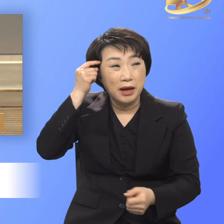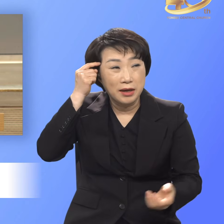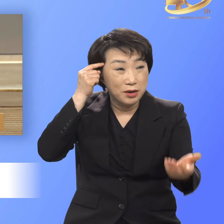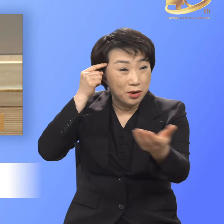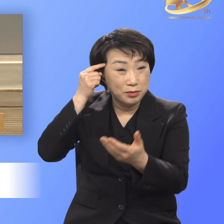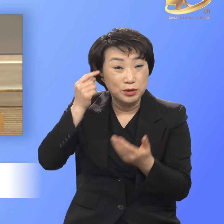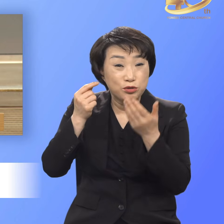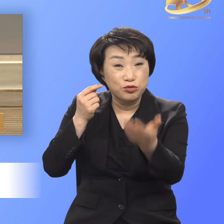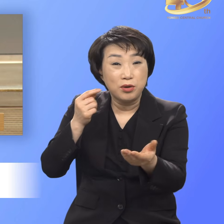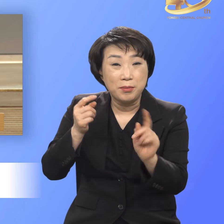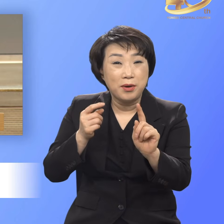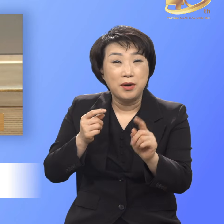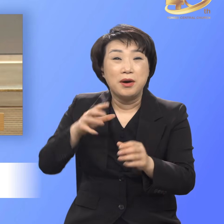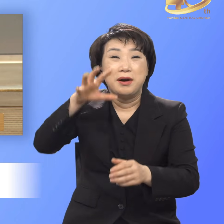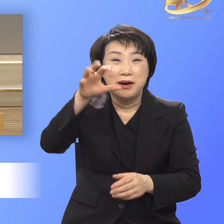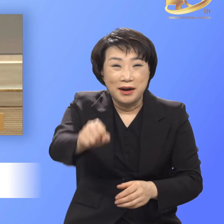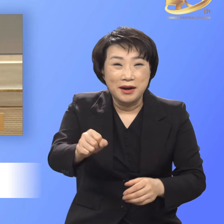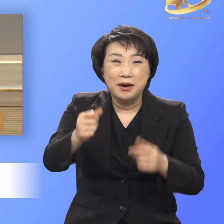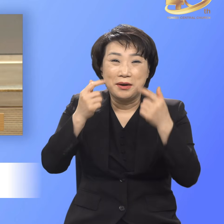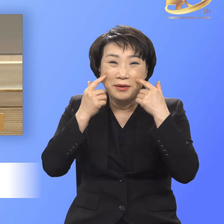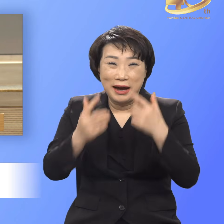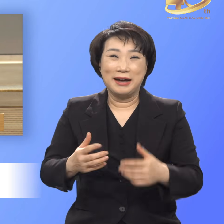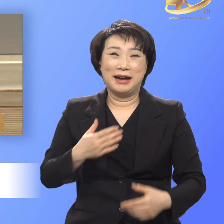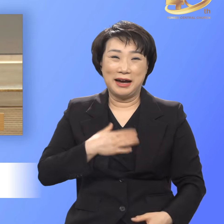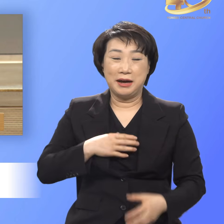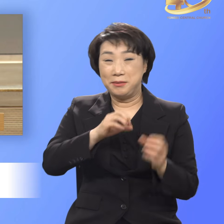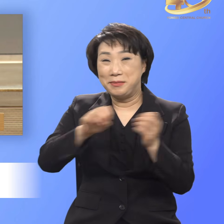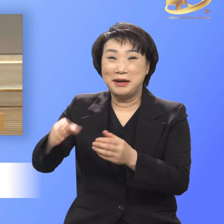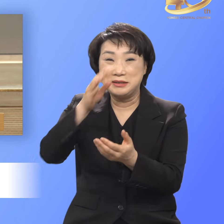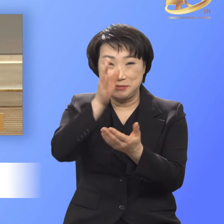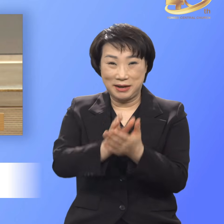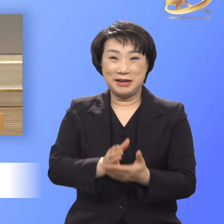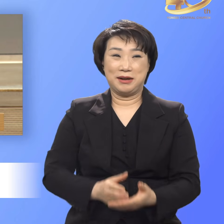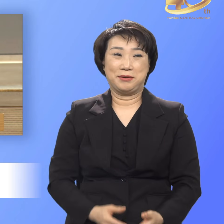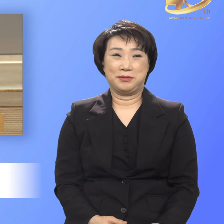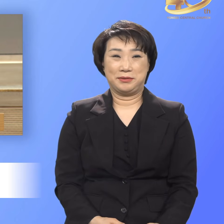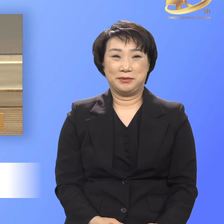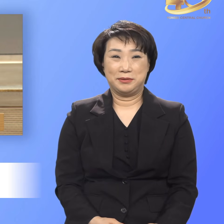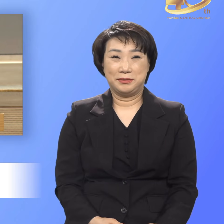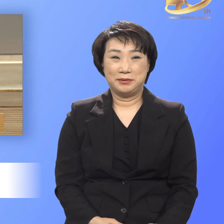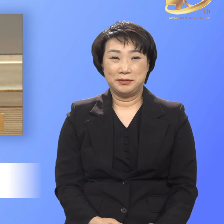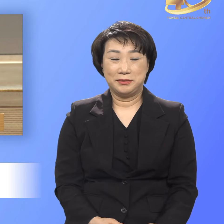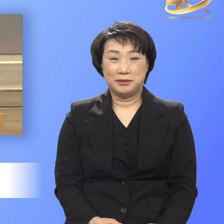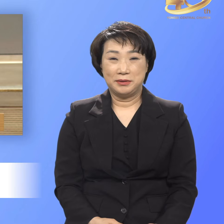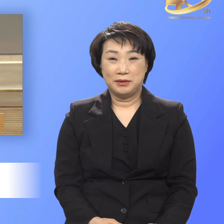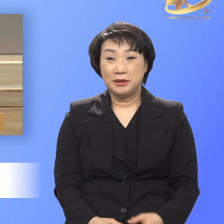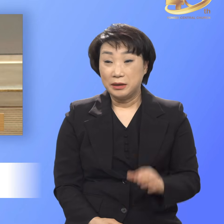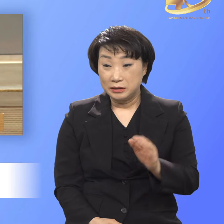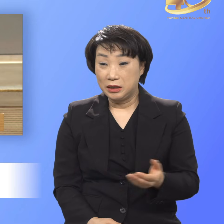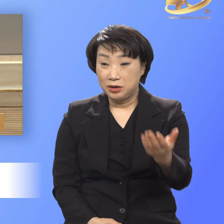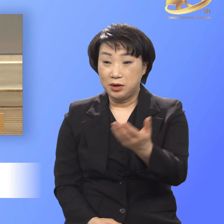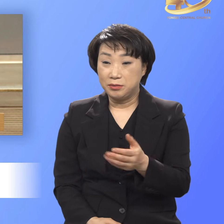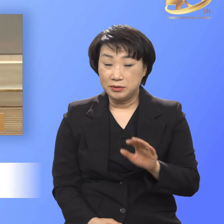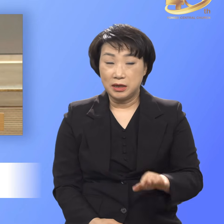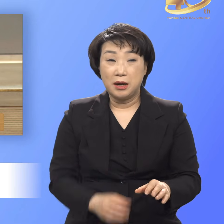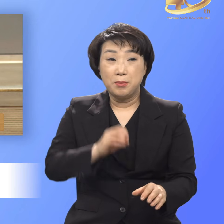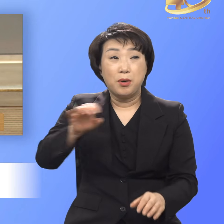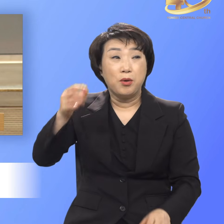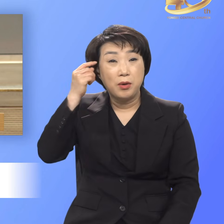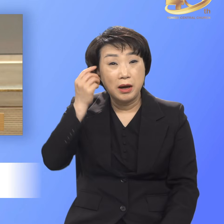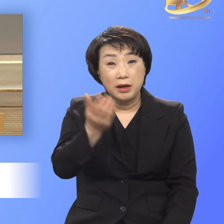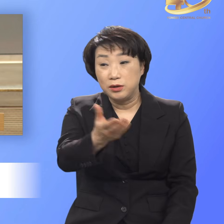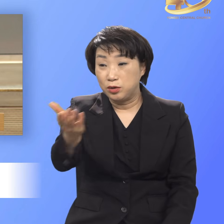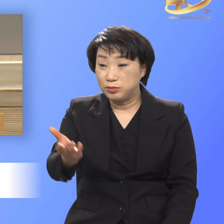너에게 준 것을 굳게 잡아라 이 말이야. 버리지 말라 이 말이야. 근데 왜